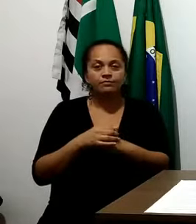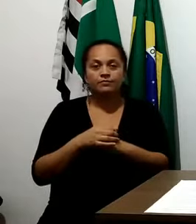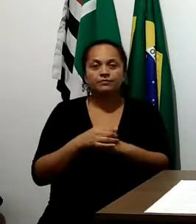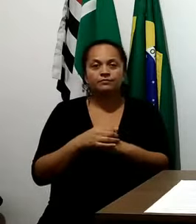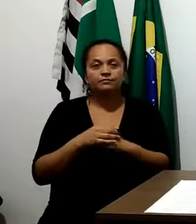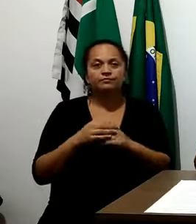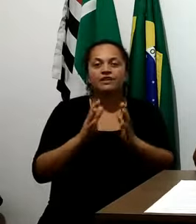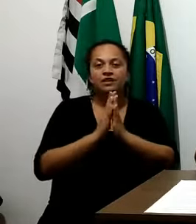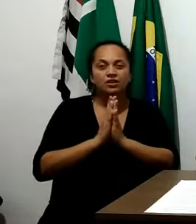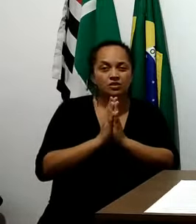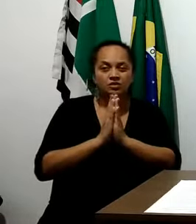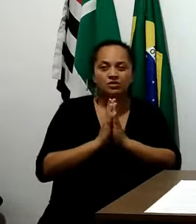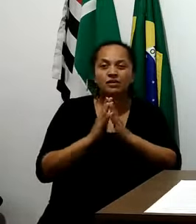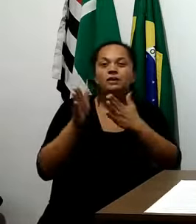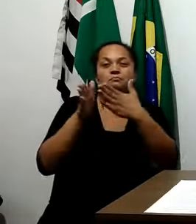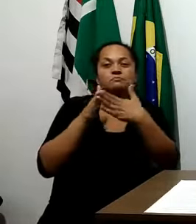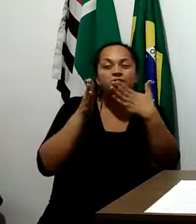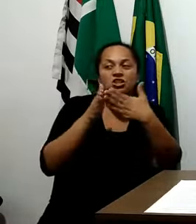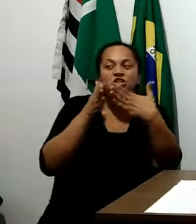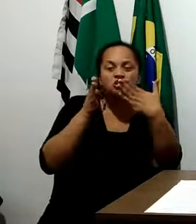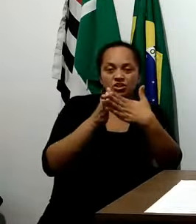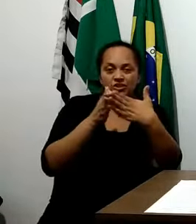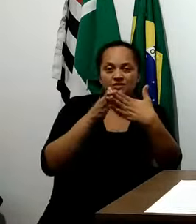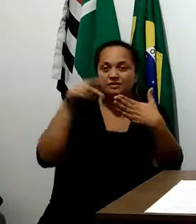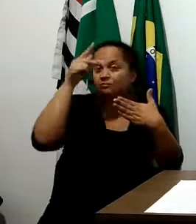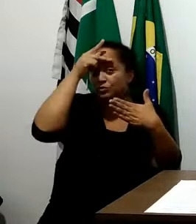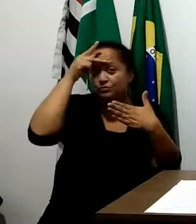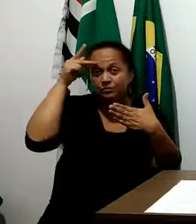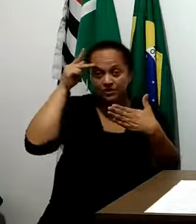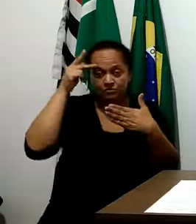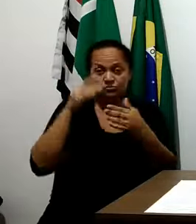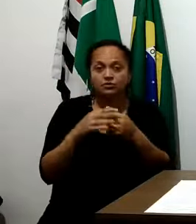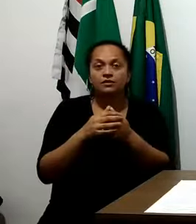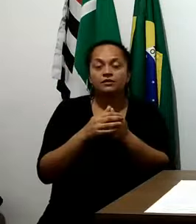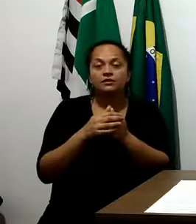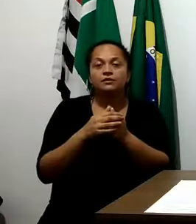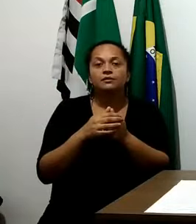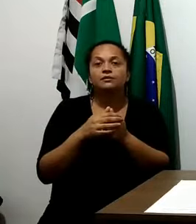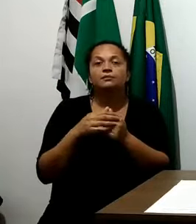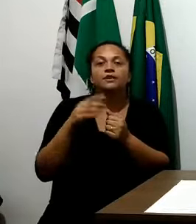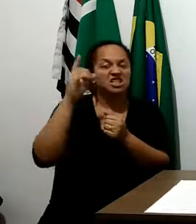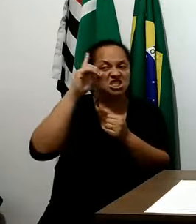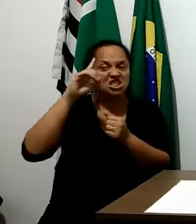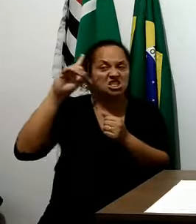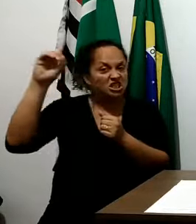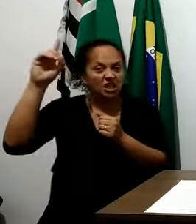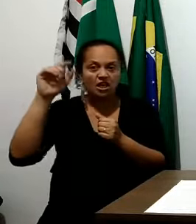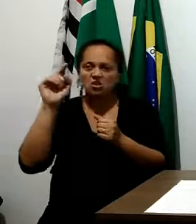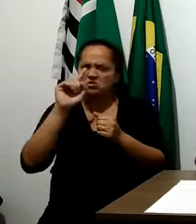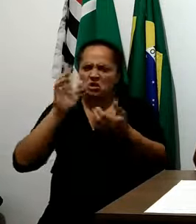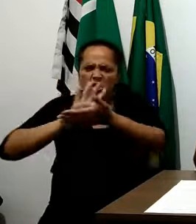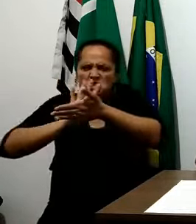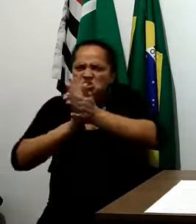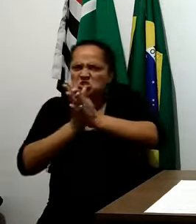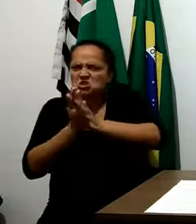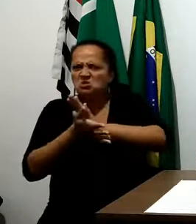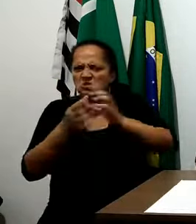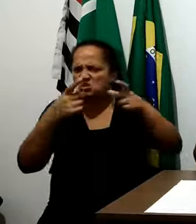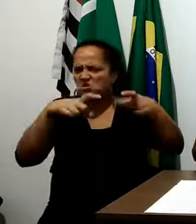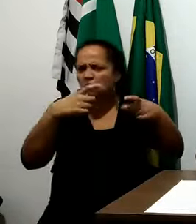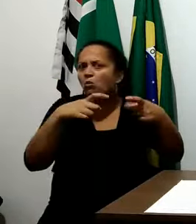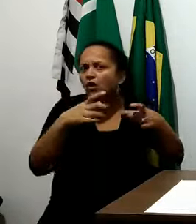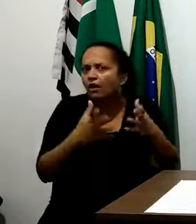mim, a favor desta terra, para que eu não a destruísse. Mas